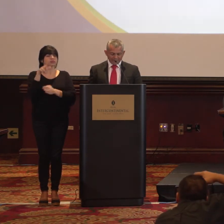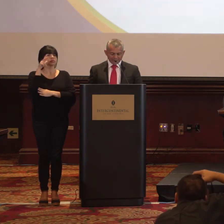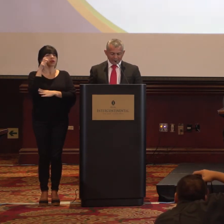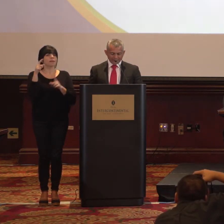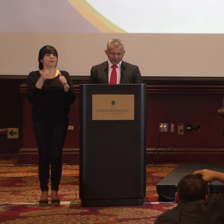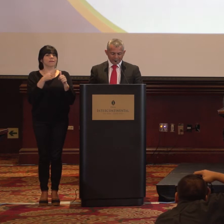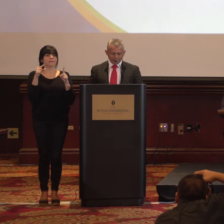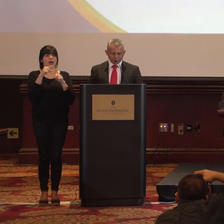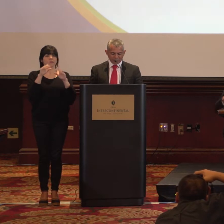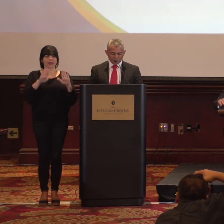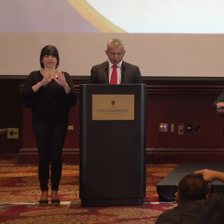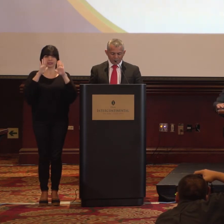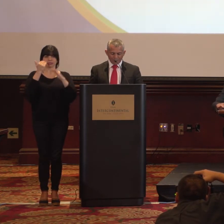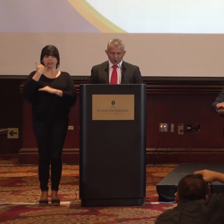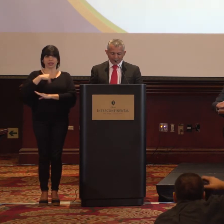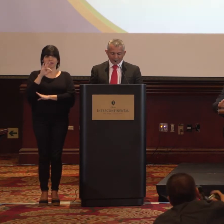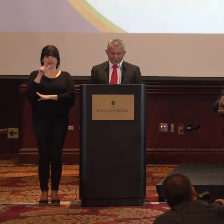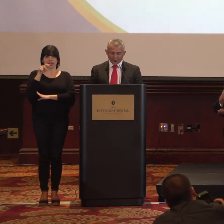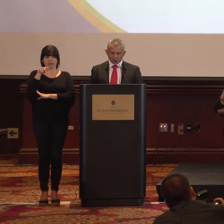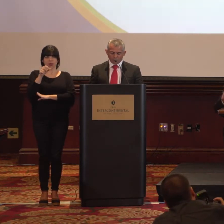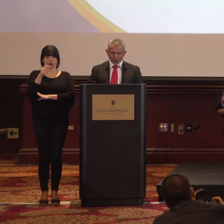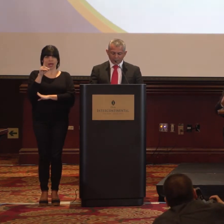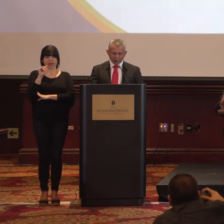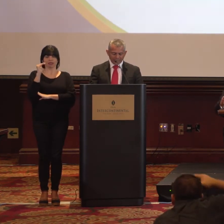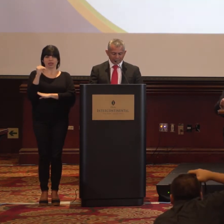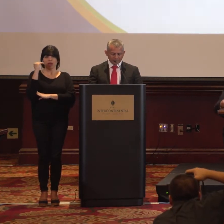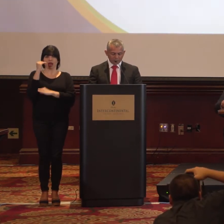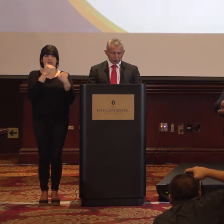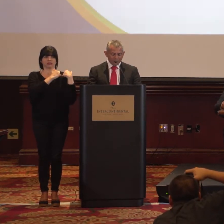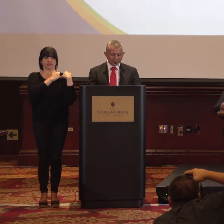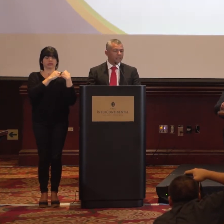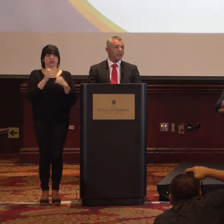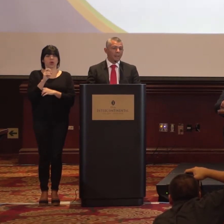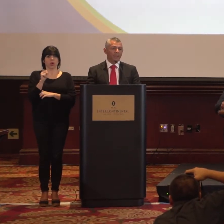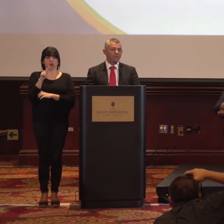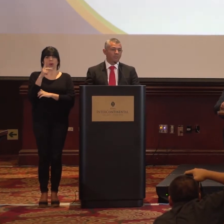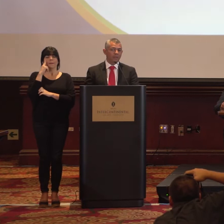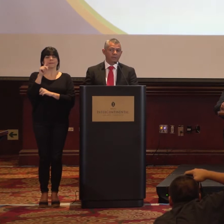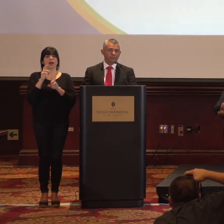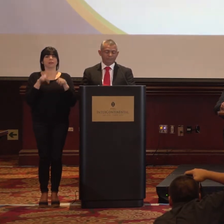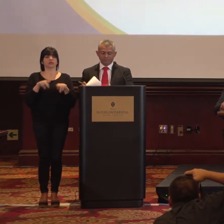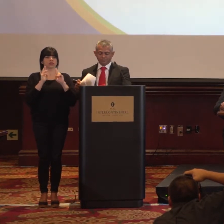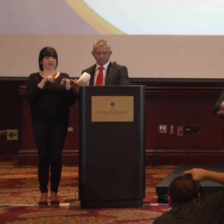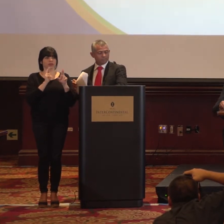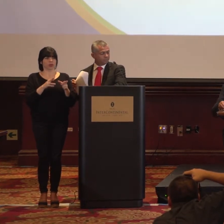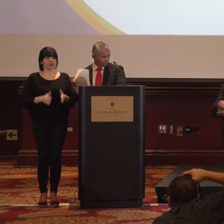las palabras del excelentísimo señor filipo grandi alto comisionado de las Naciones Unidas para los